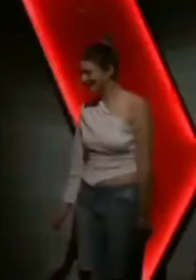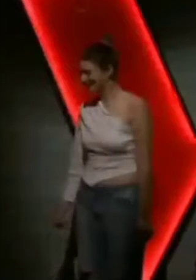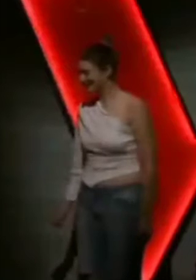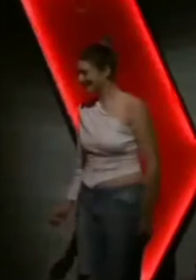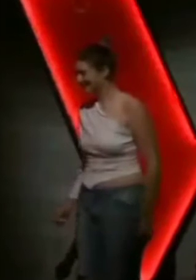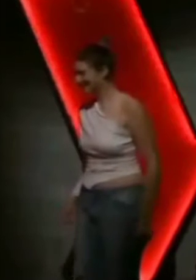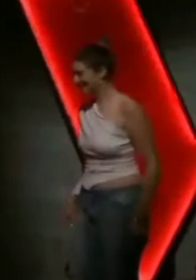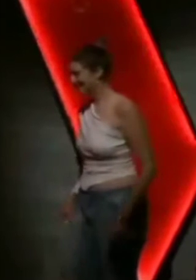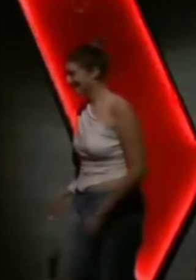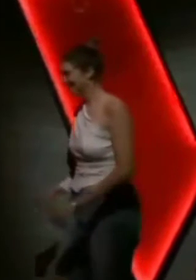...tenerlo.